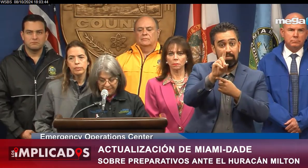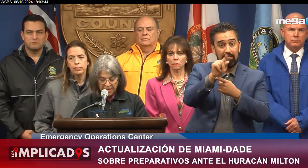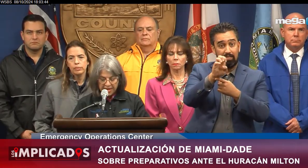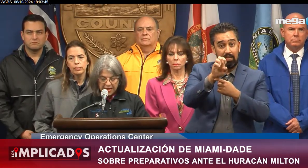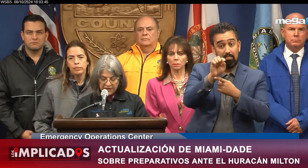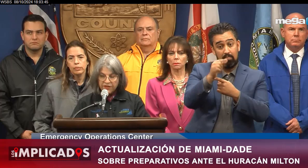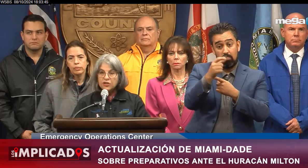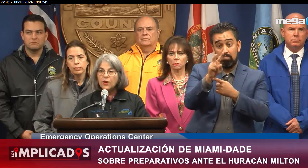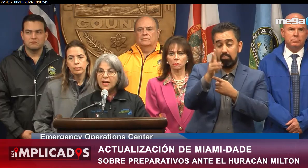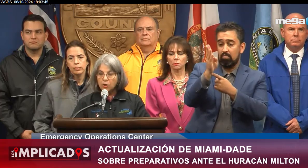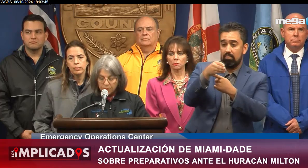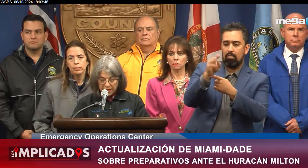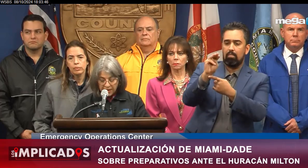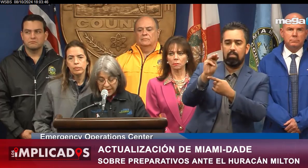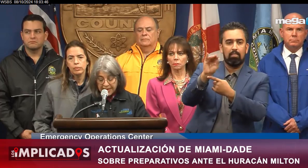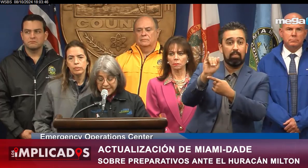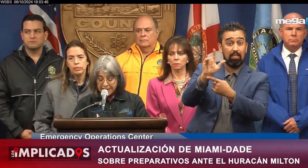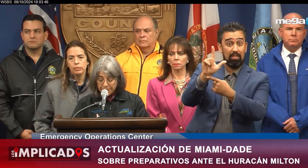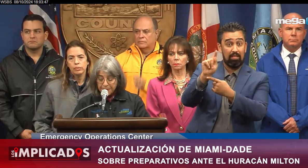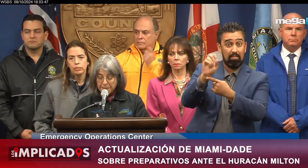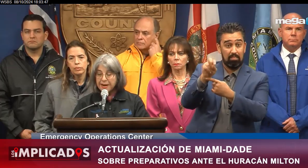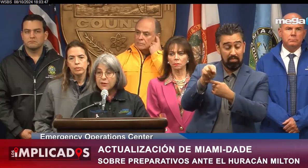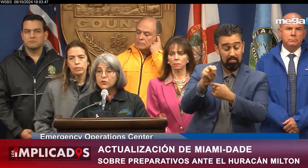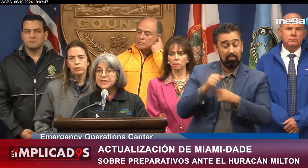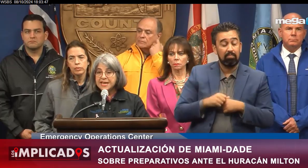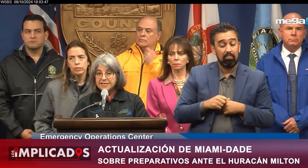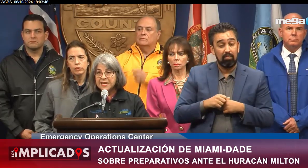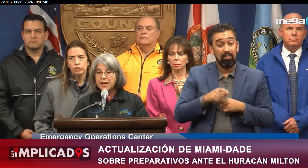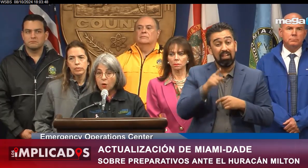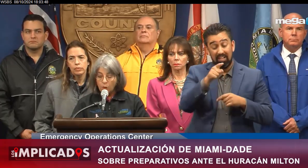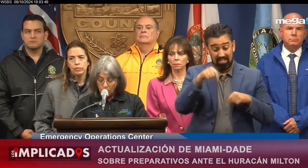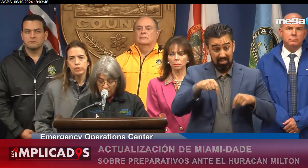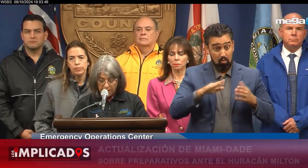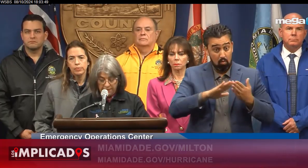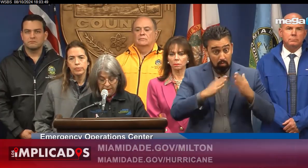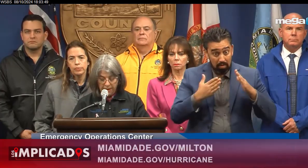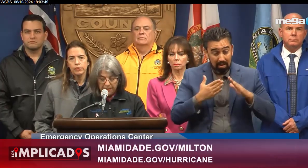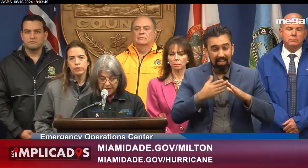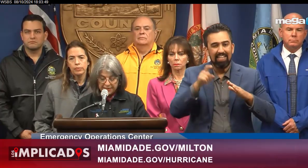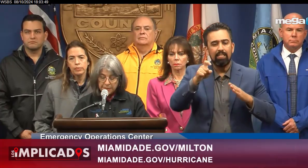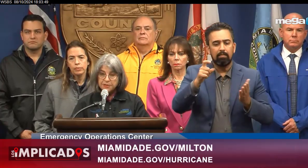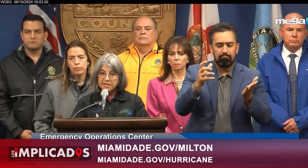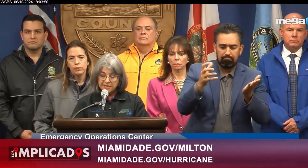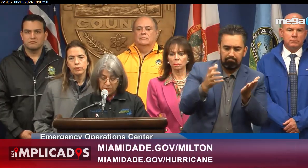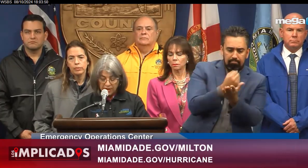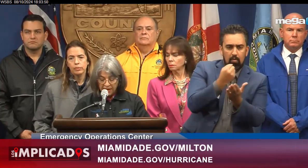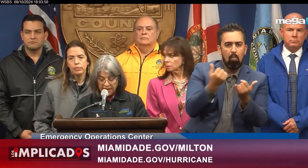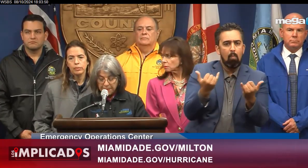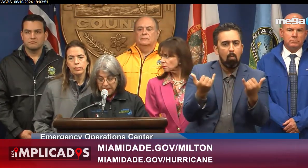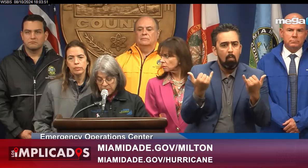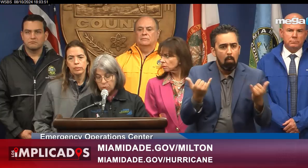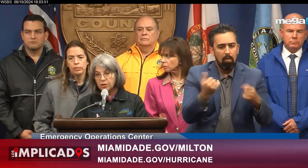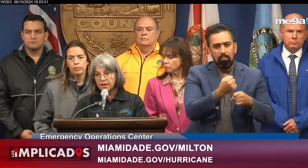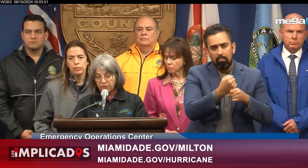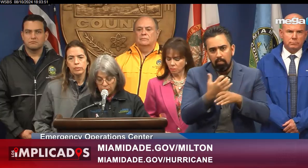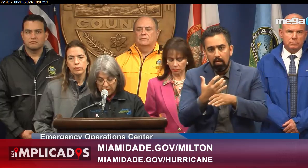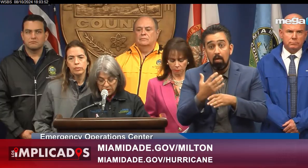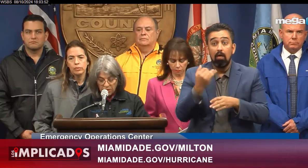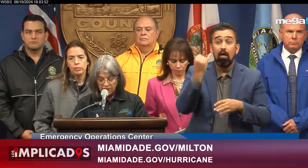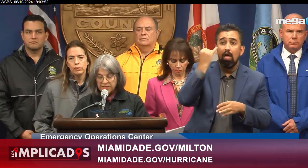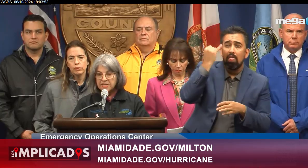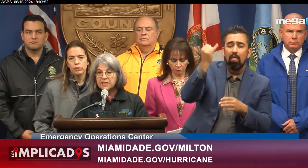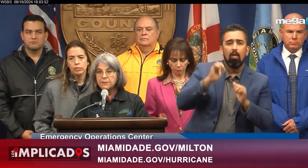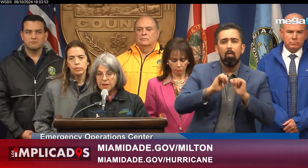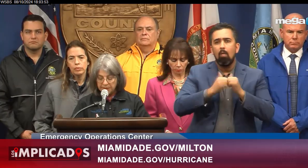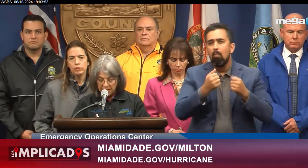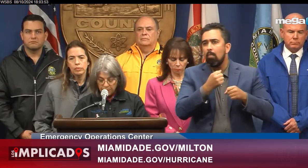miamidade.gov/Milton. Invito a la comunidad que estén preparados desde hoy. Para tips de seguridad y más otra